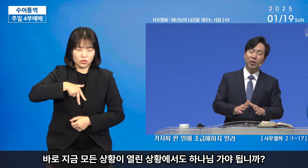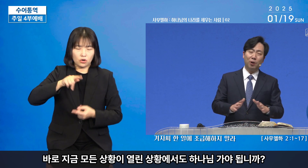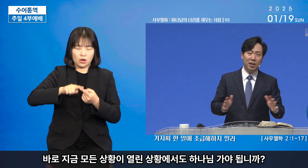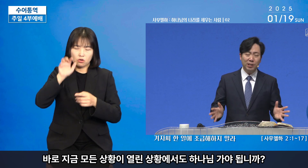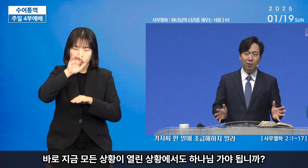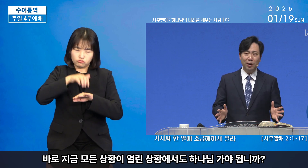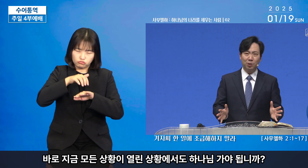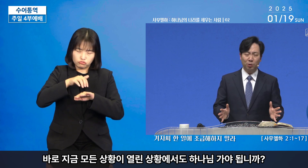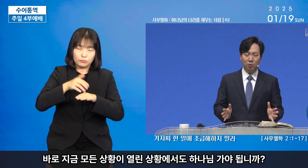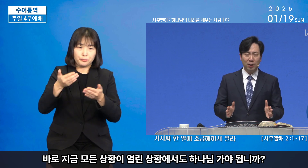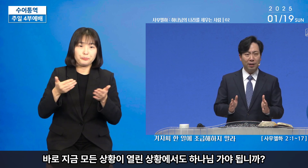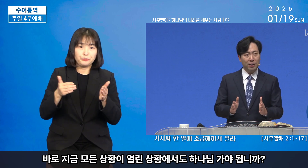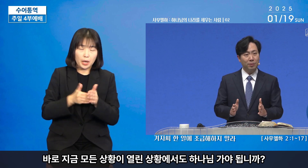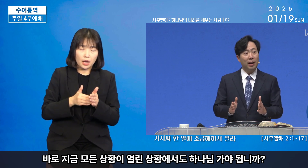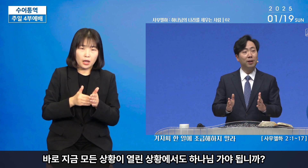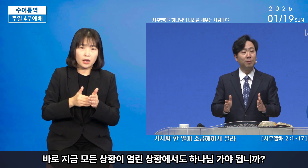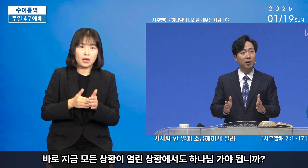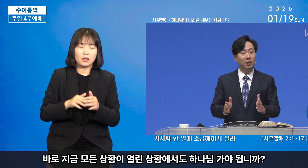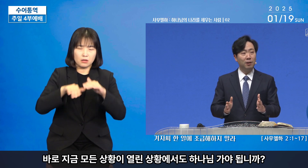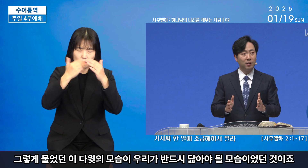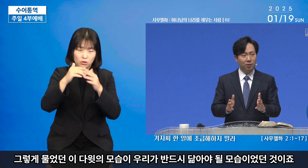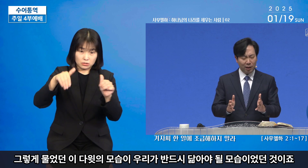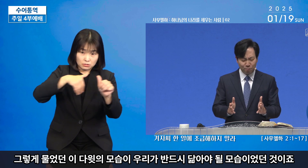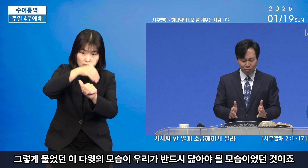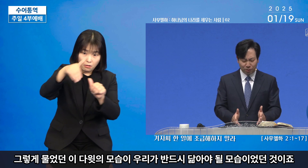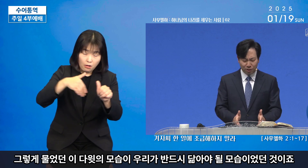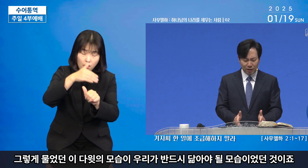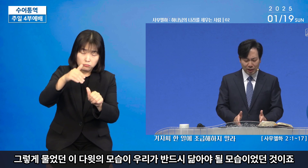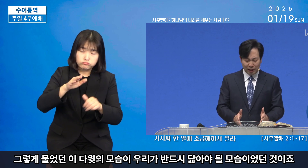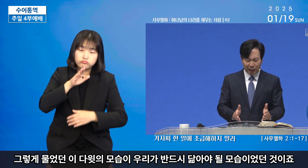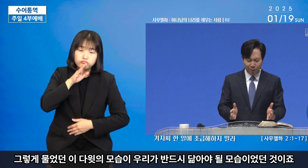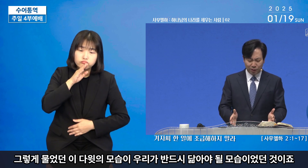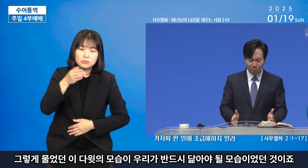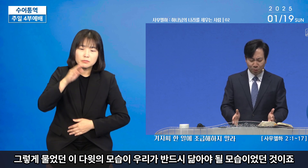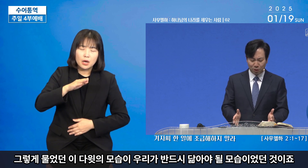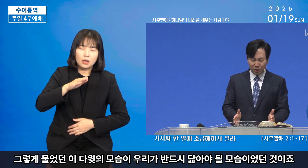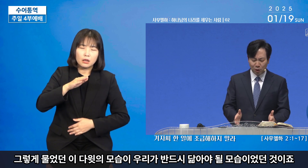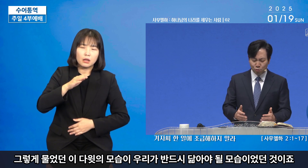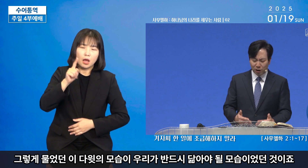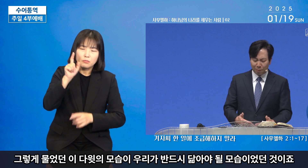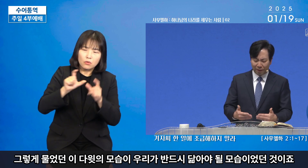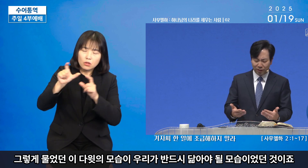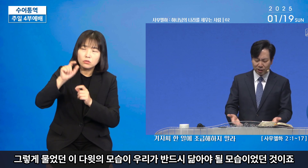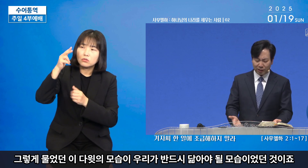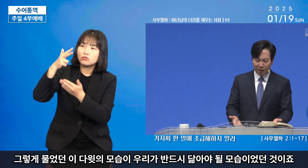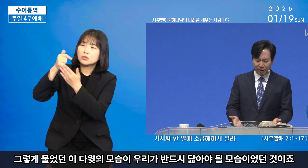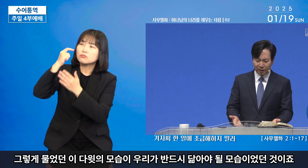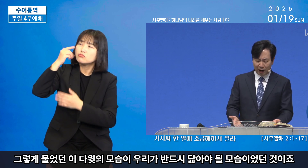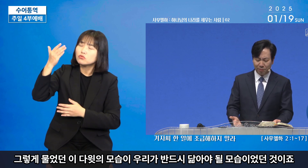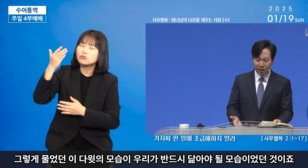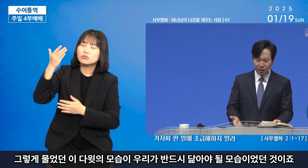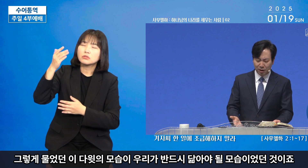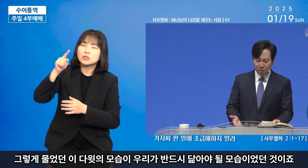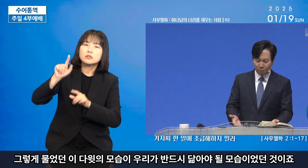모든 상황이 열린 상황에서도 하나님 가야 됩니까? 그렇게 물었던 이 다윗의 모습이 우리가 반드시